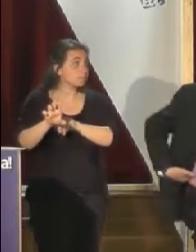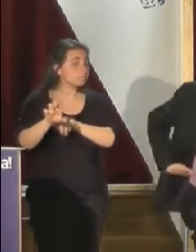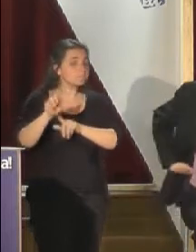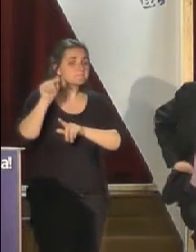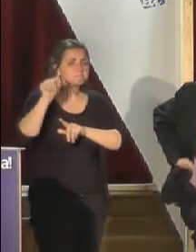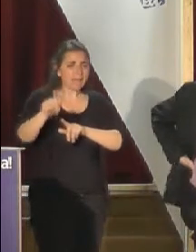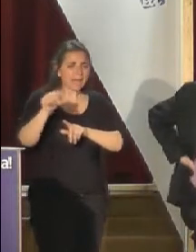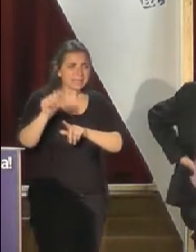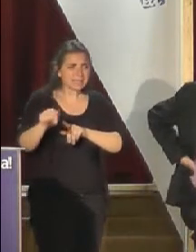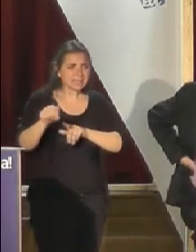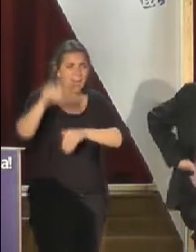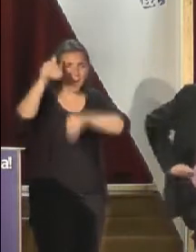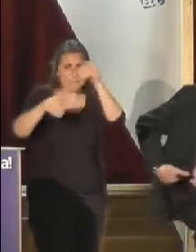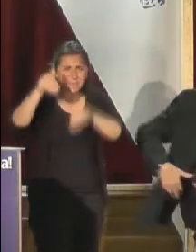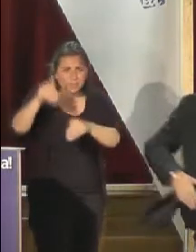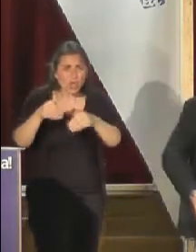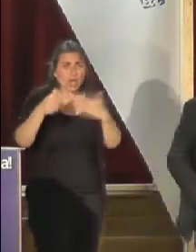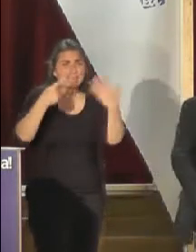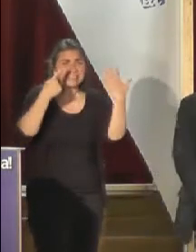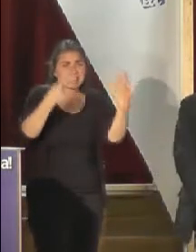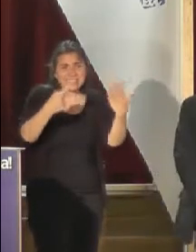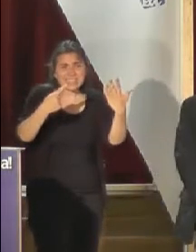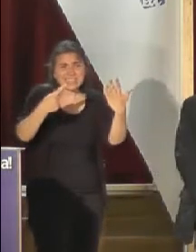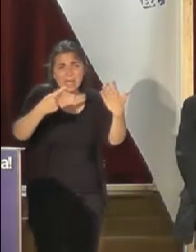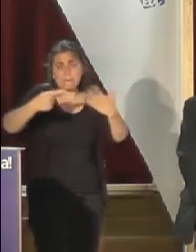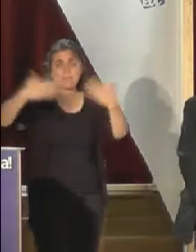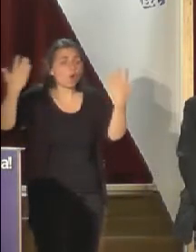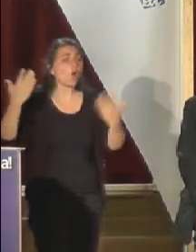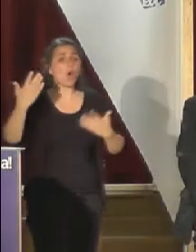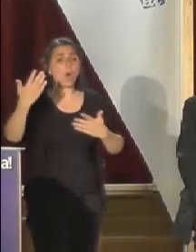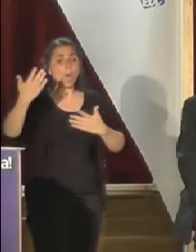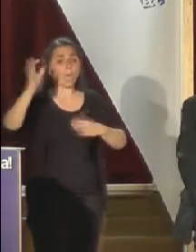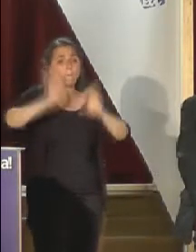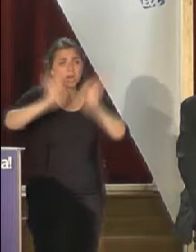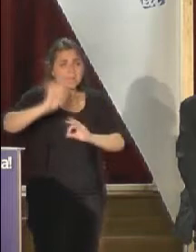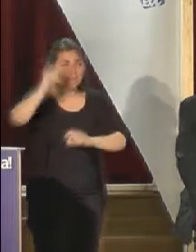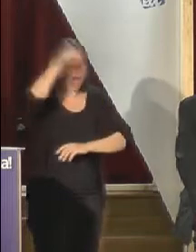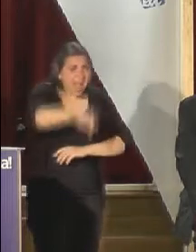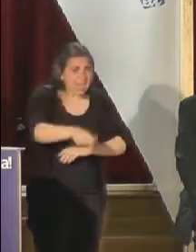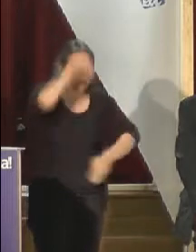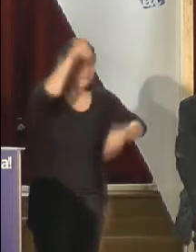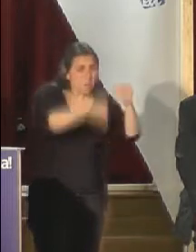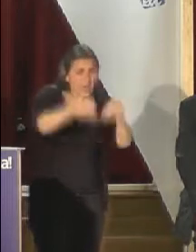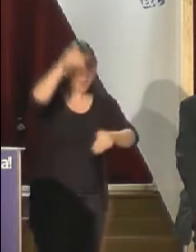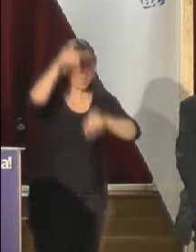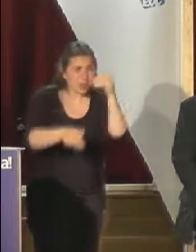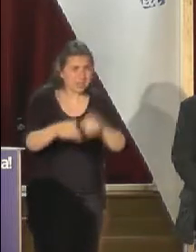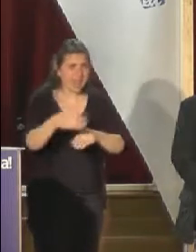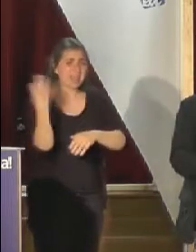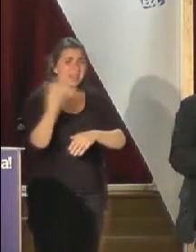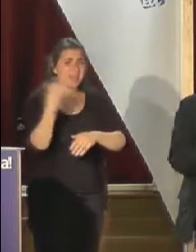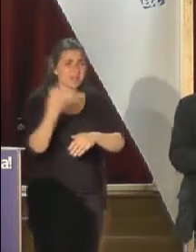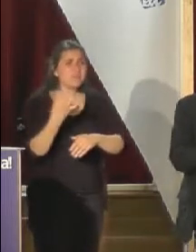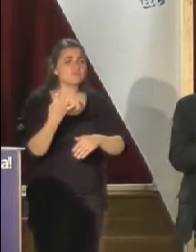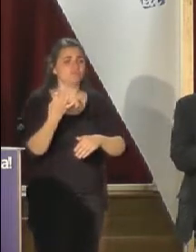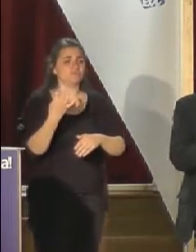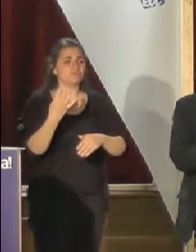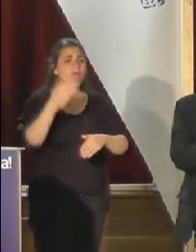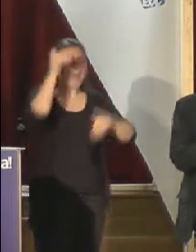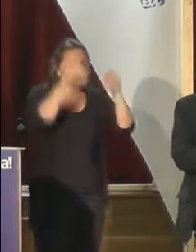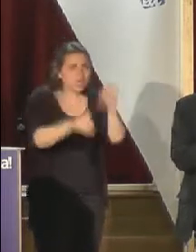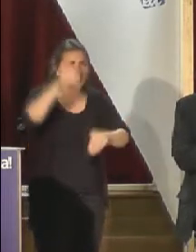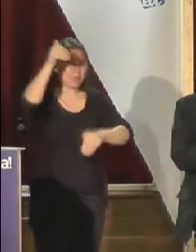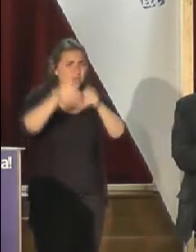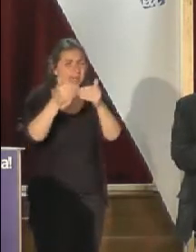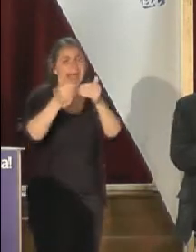estado de sitio votou 60 e tantos % contra o memorándum. E iso que temos que facer aquí, a partir do 26 de xuño. Non hai memorándums para